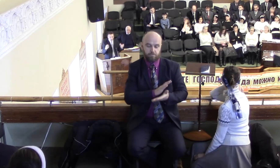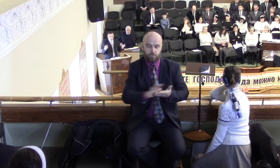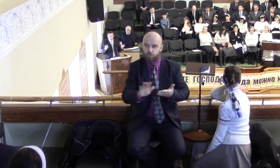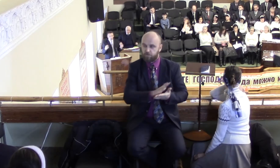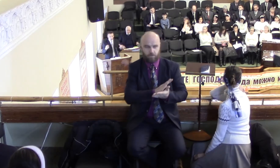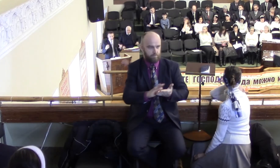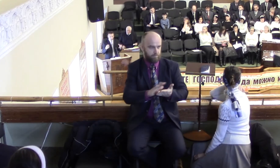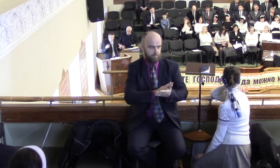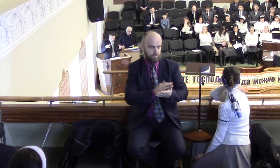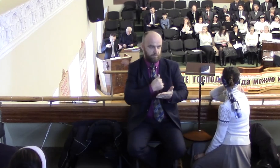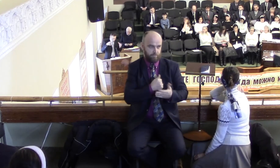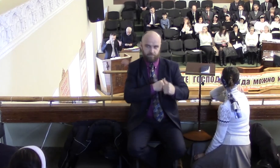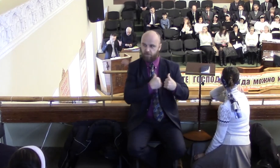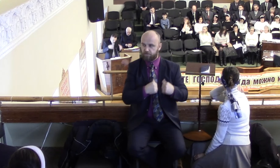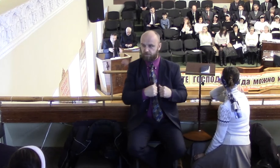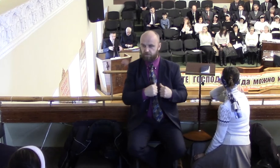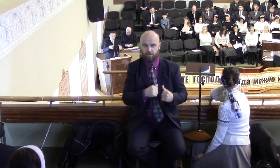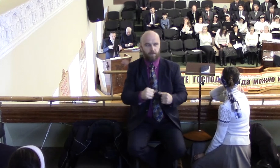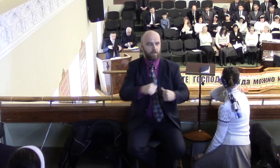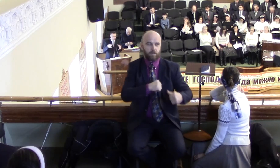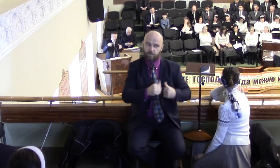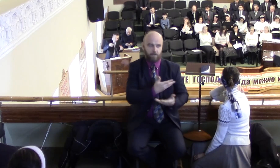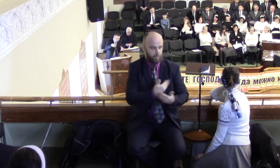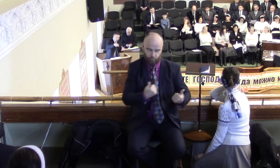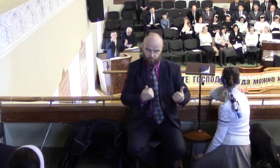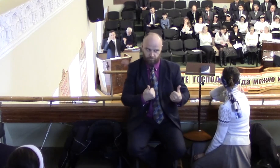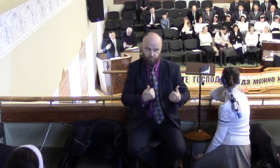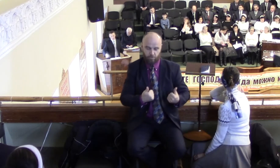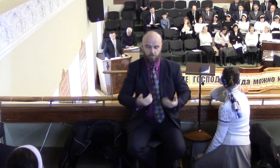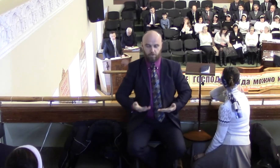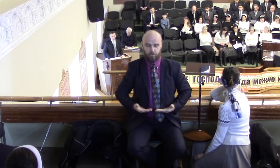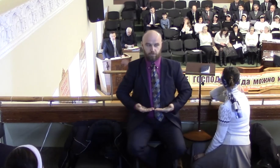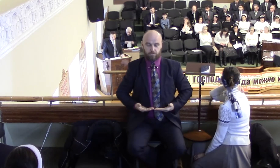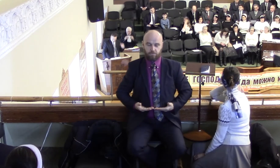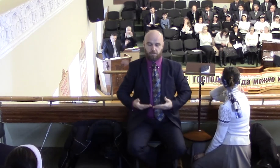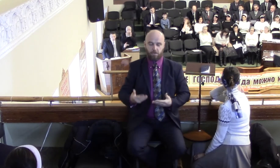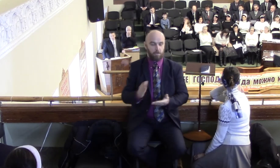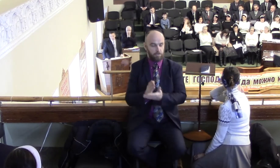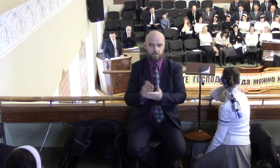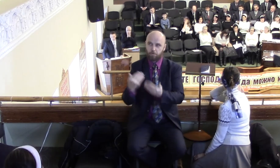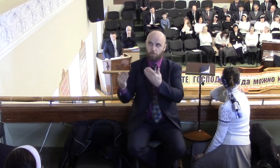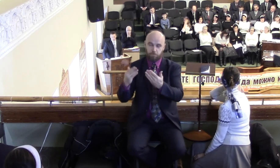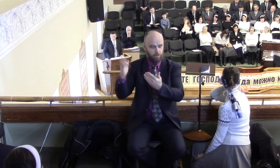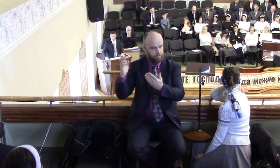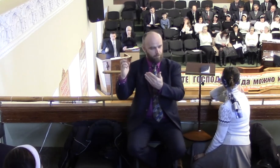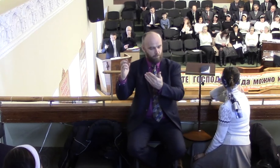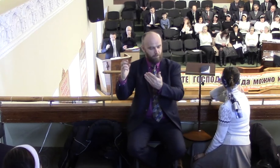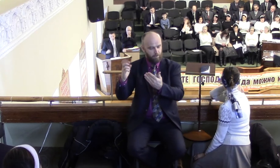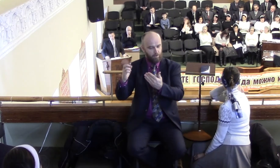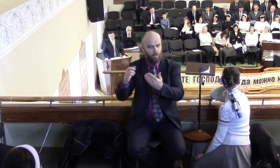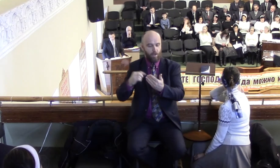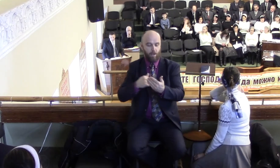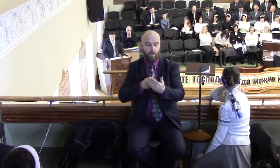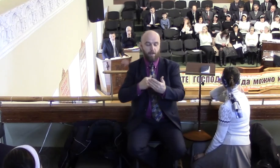нет ничего, что побуждало бы человека убежать от Творца, как это случилось потом.